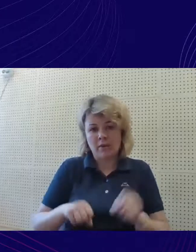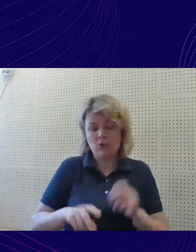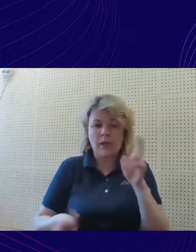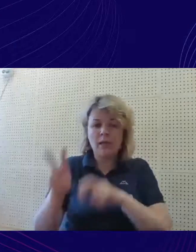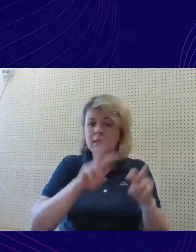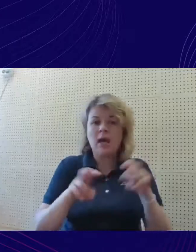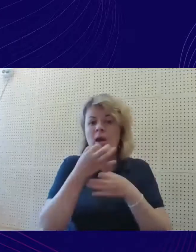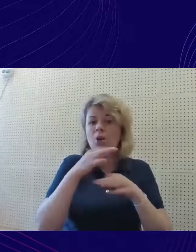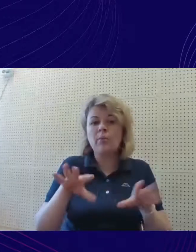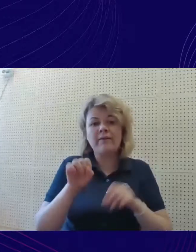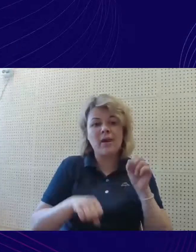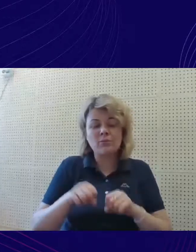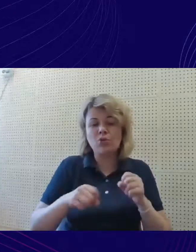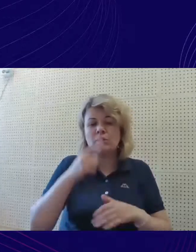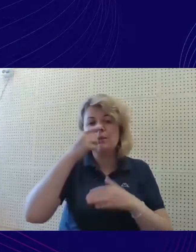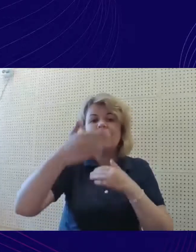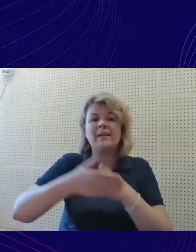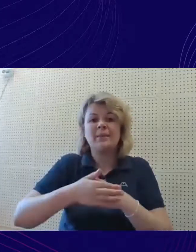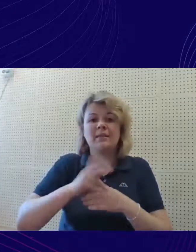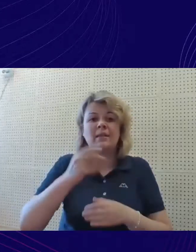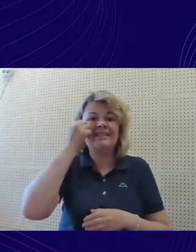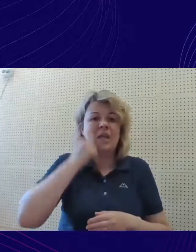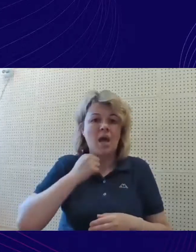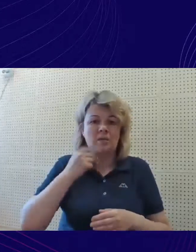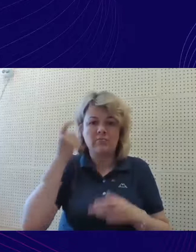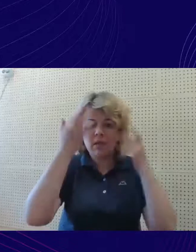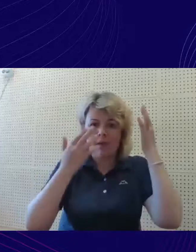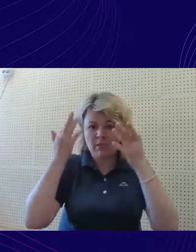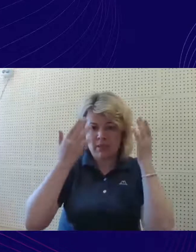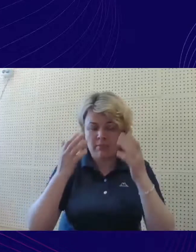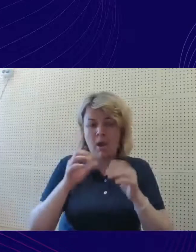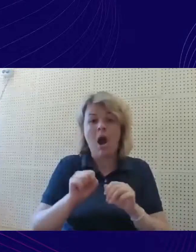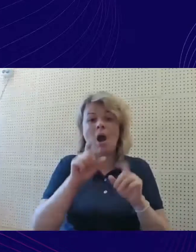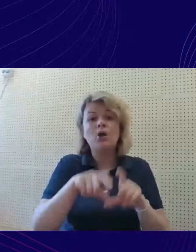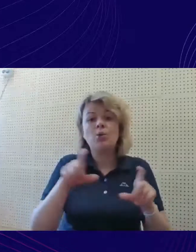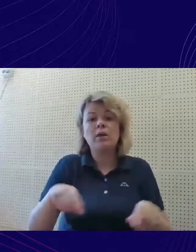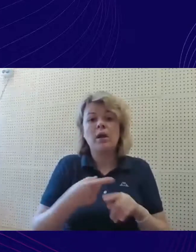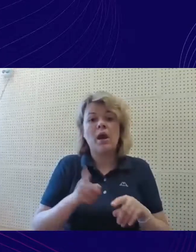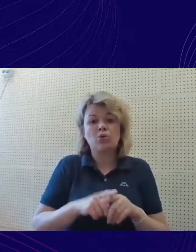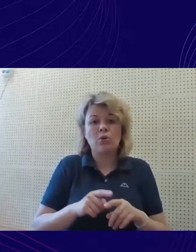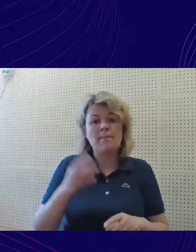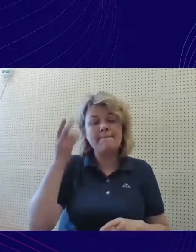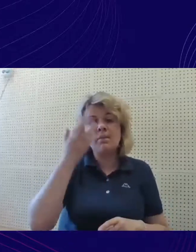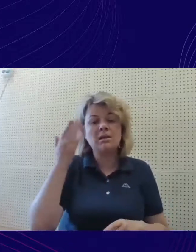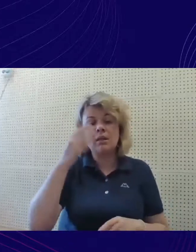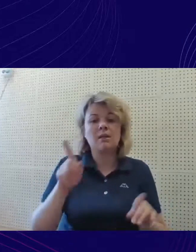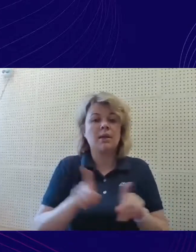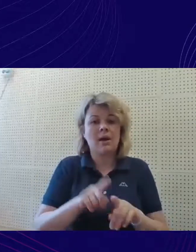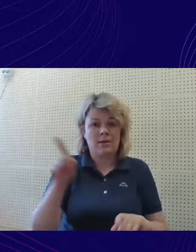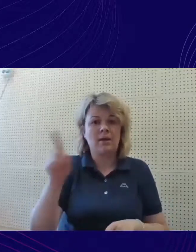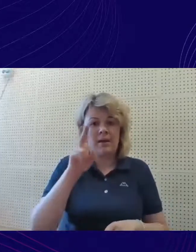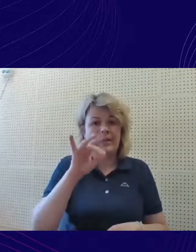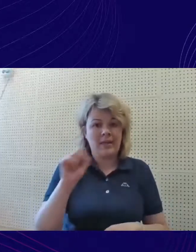возможности приблизиться к старым замыслам. Да? А люди, которые мыслят, как Кира